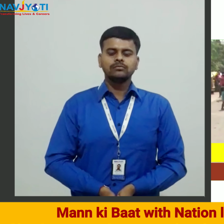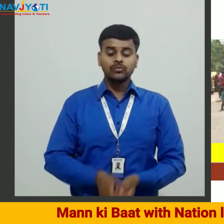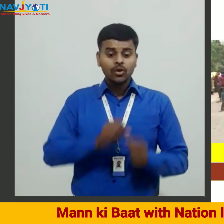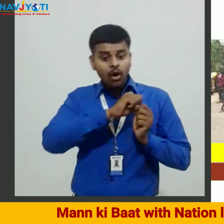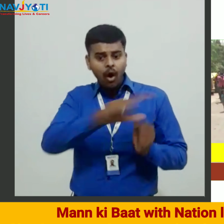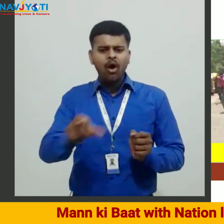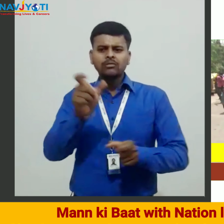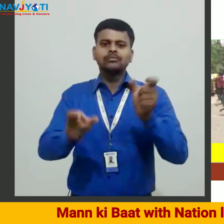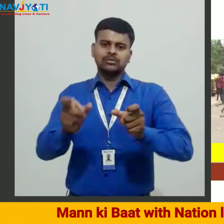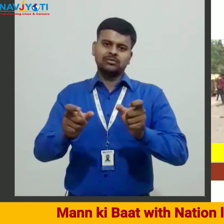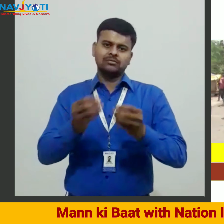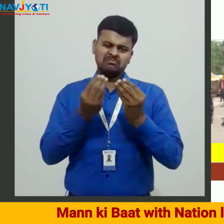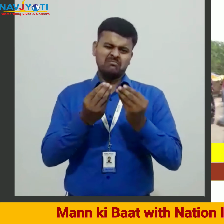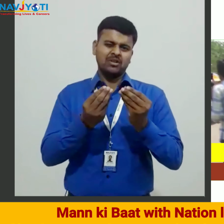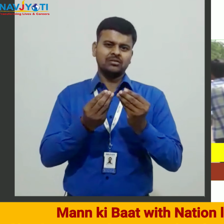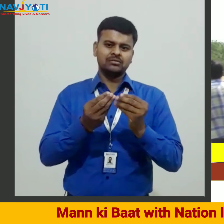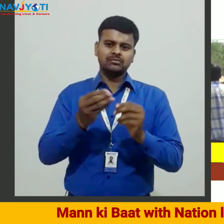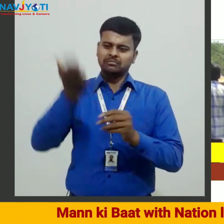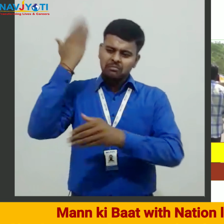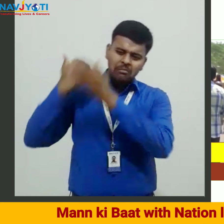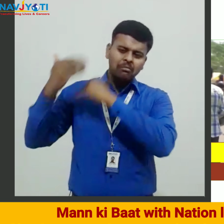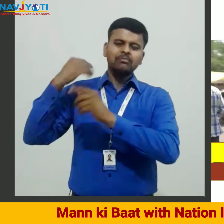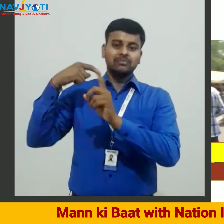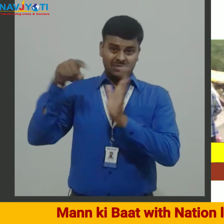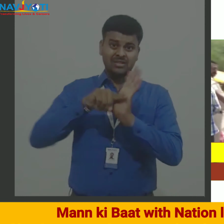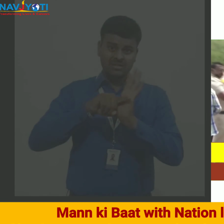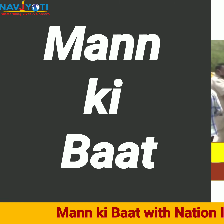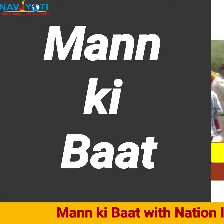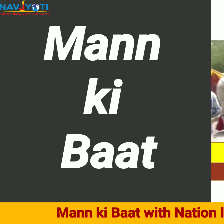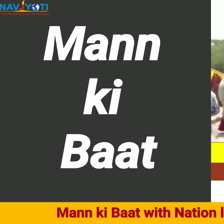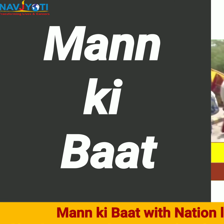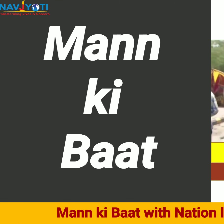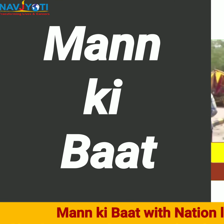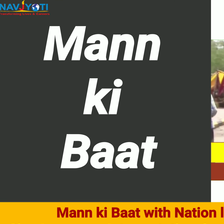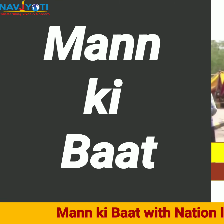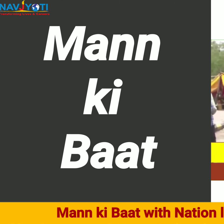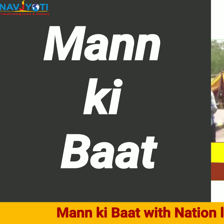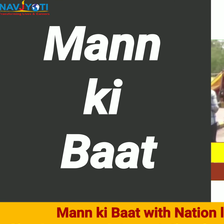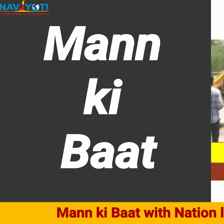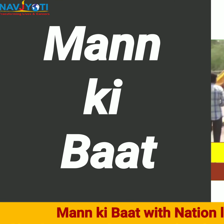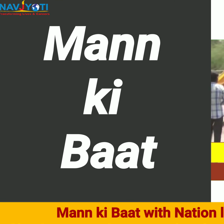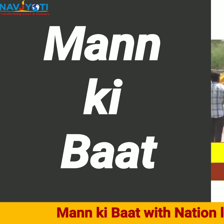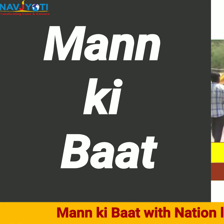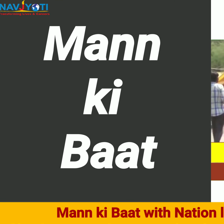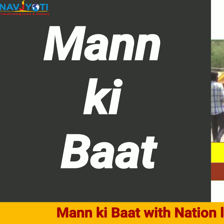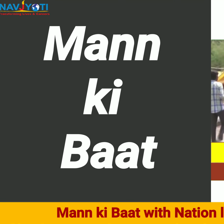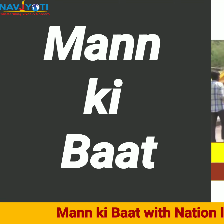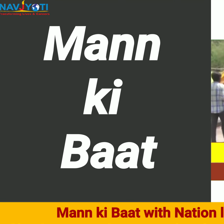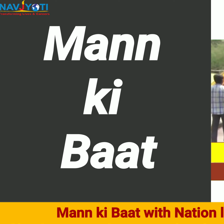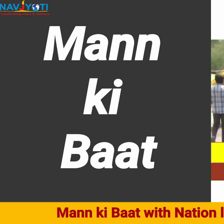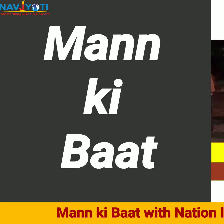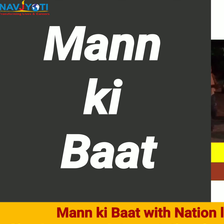सकारात्मक बदलाव आ सकता है और हम सब ने इस सकारात्मकता को कभी